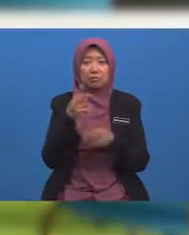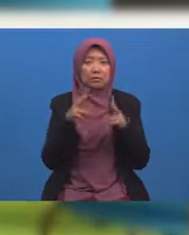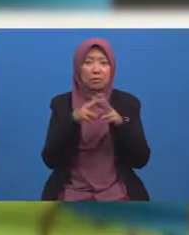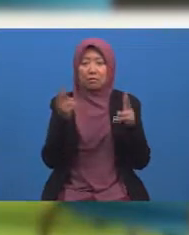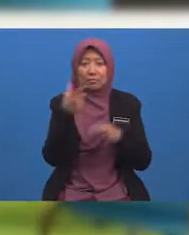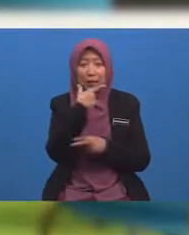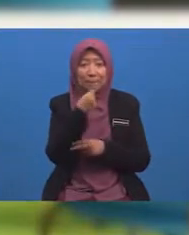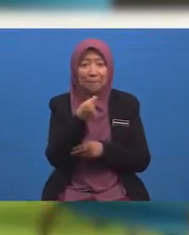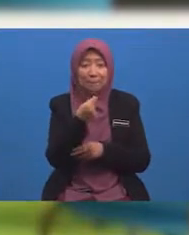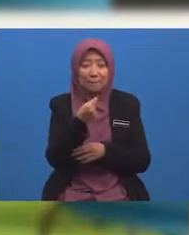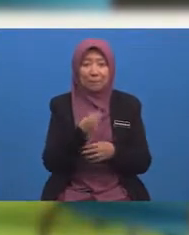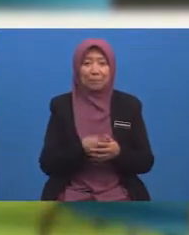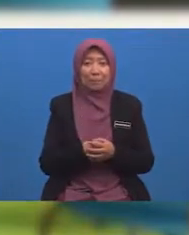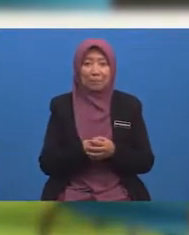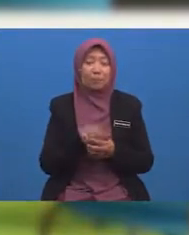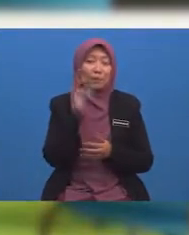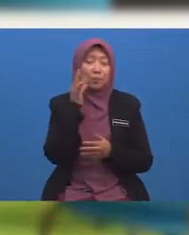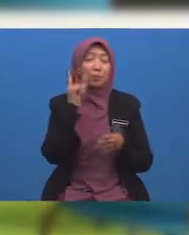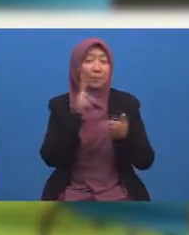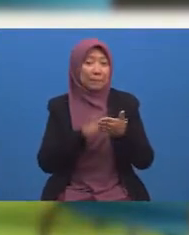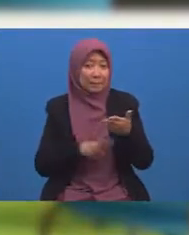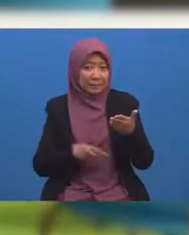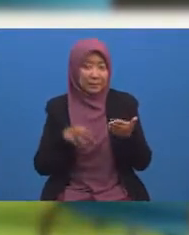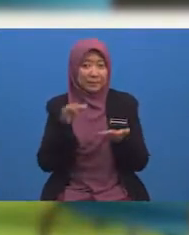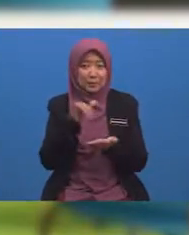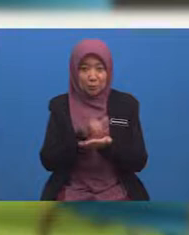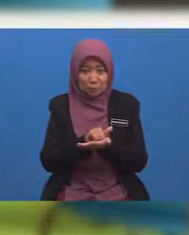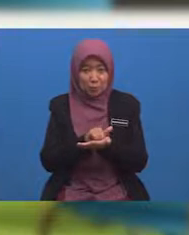sedap. Buah apakah itu?